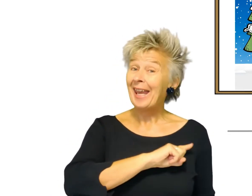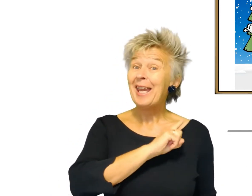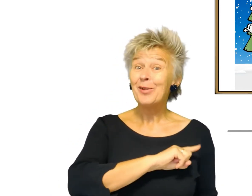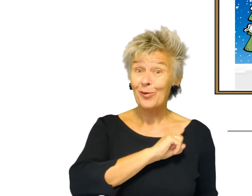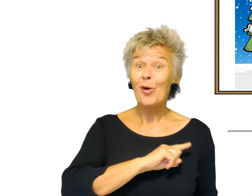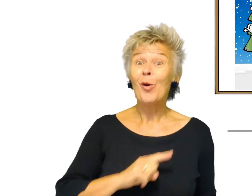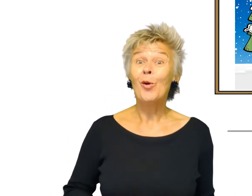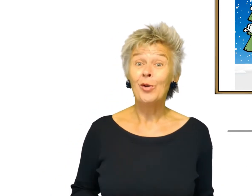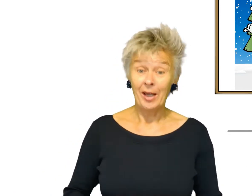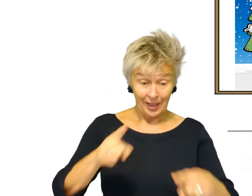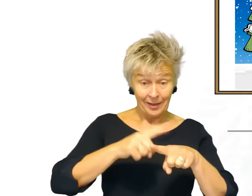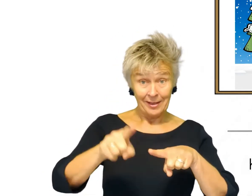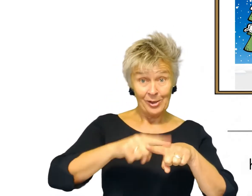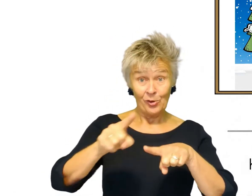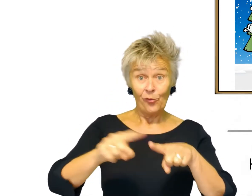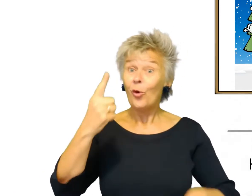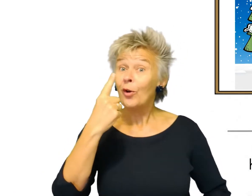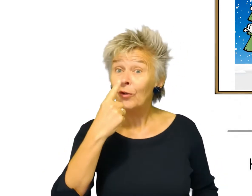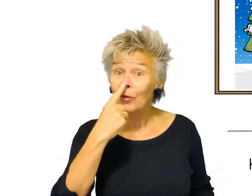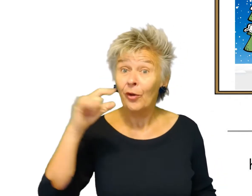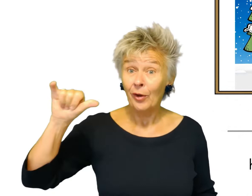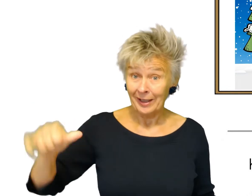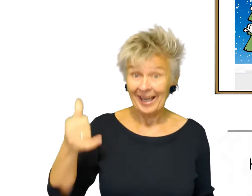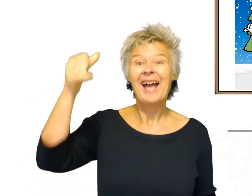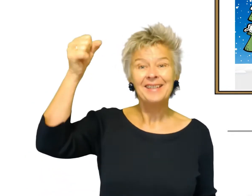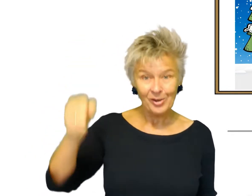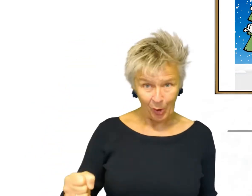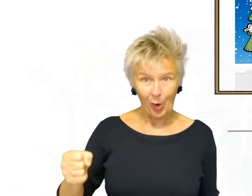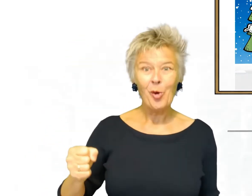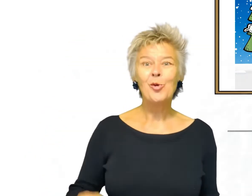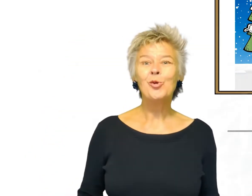geen gewone. Het is een wortel, ja het is heus.